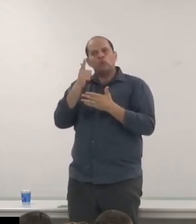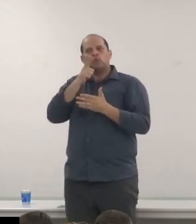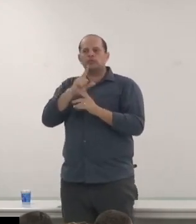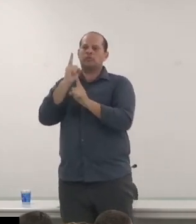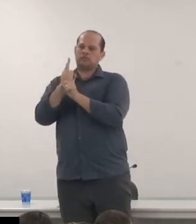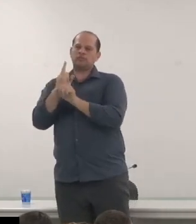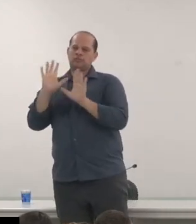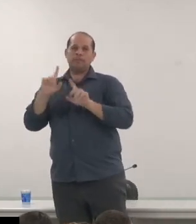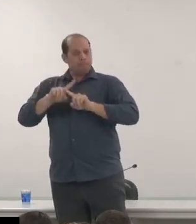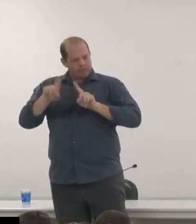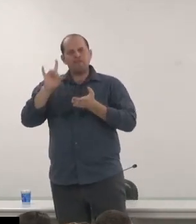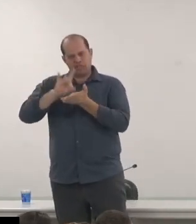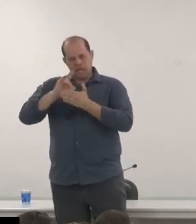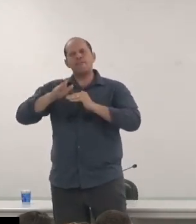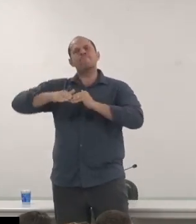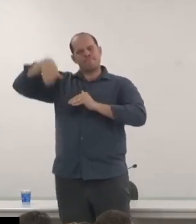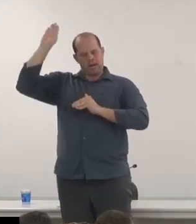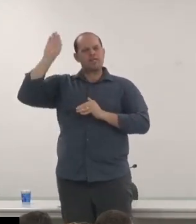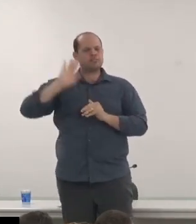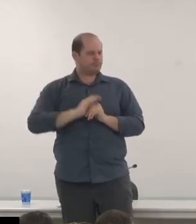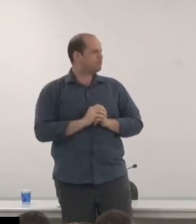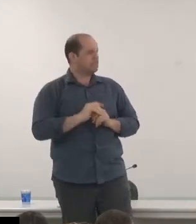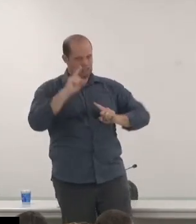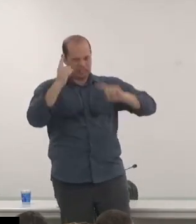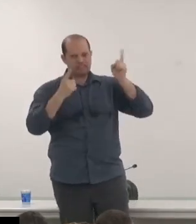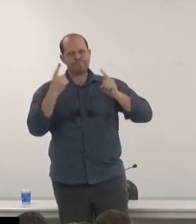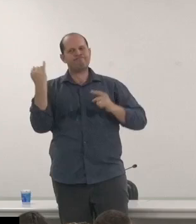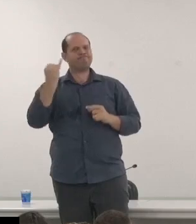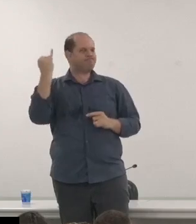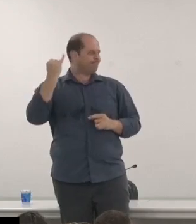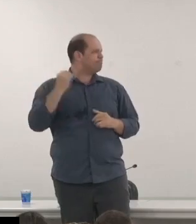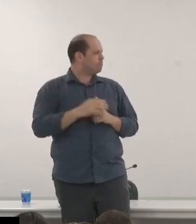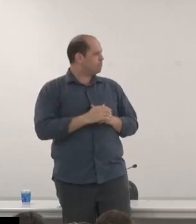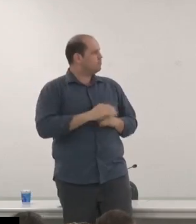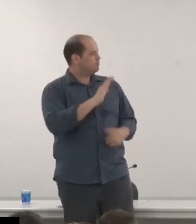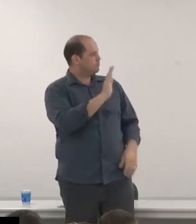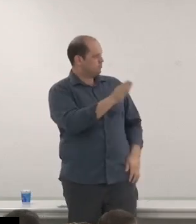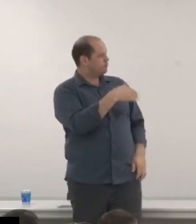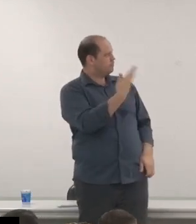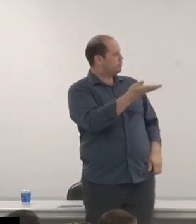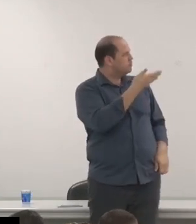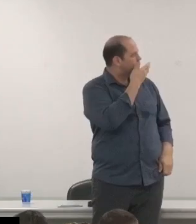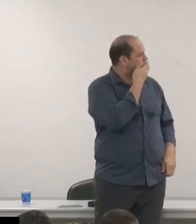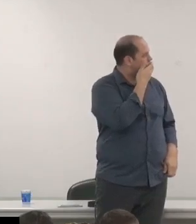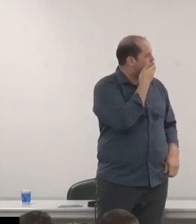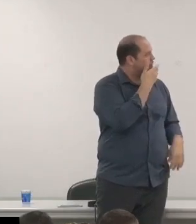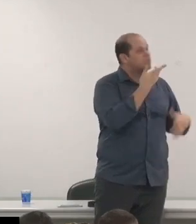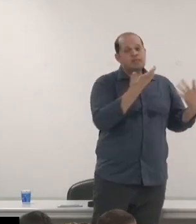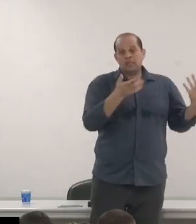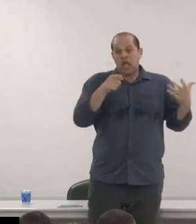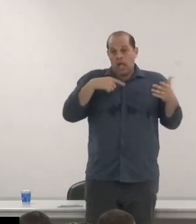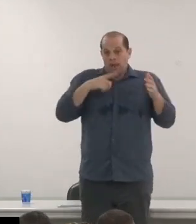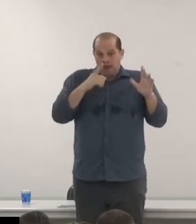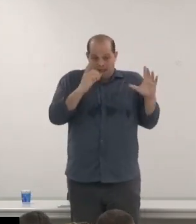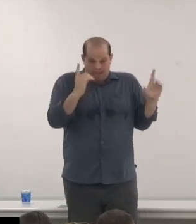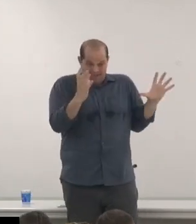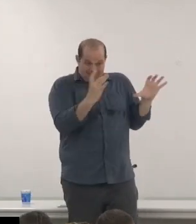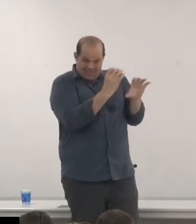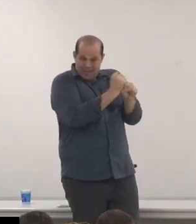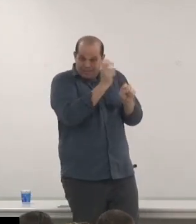corpo do sinalizante. Então, 324 foram os que foi possível identificar, mas não significa que eles foram identificados à